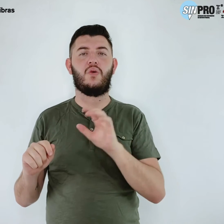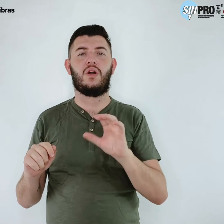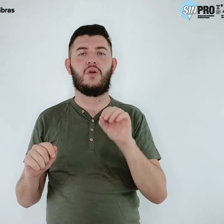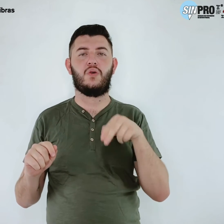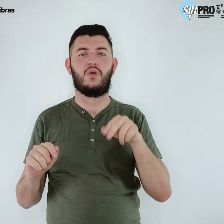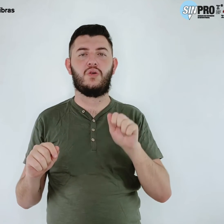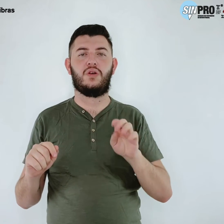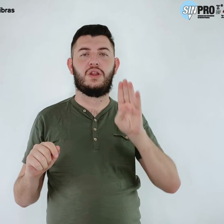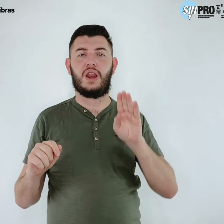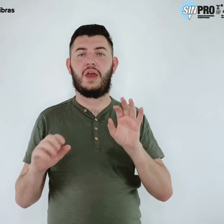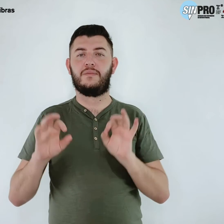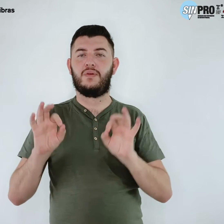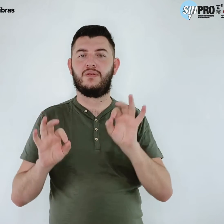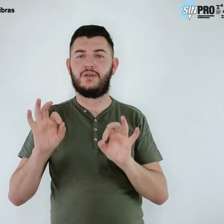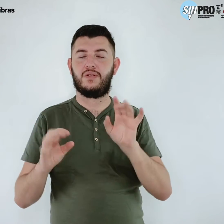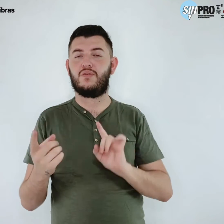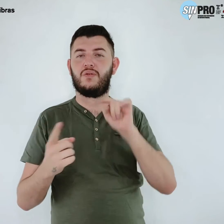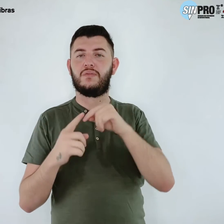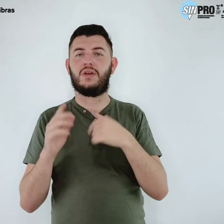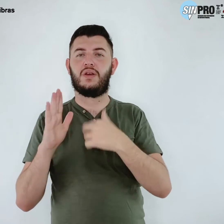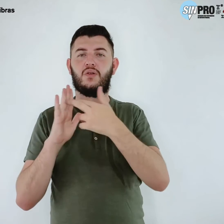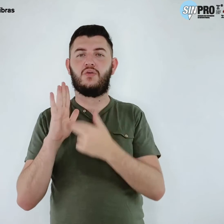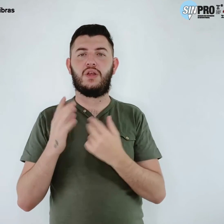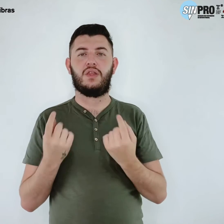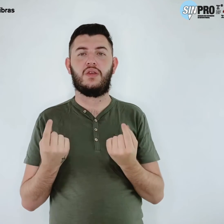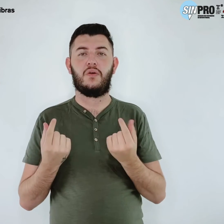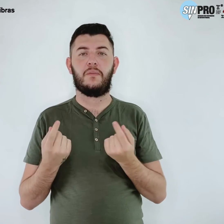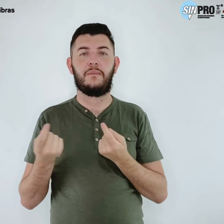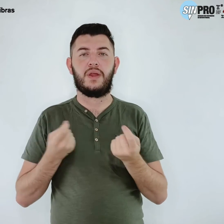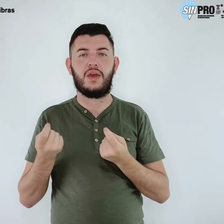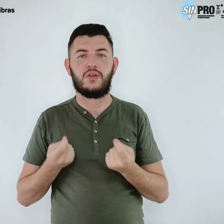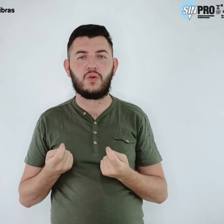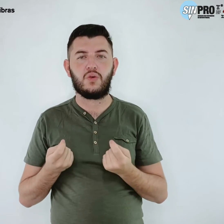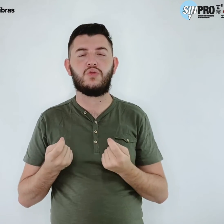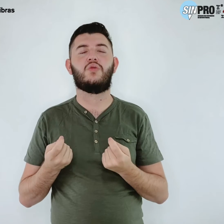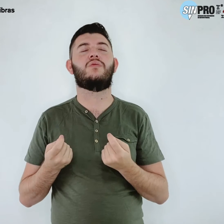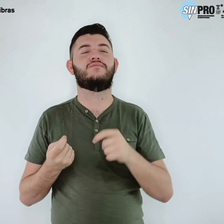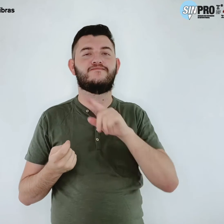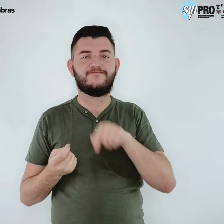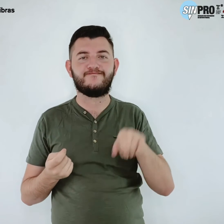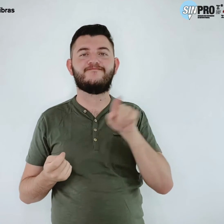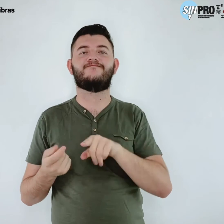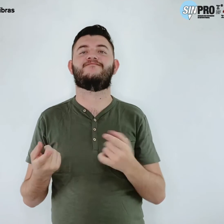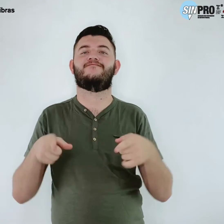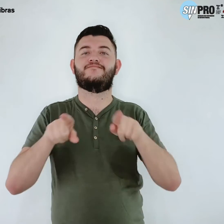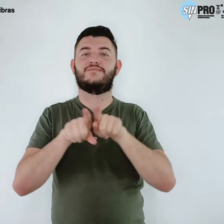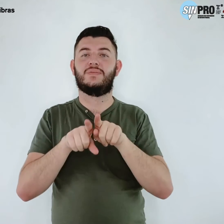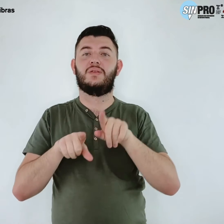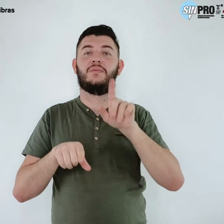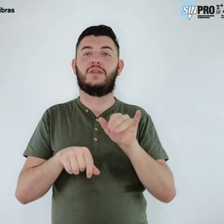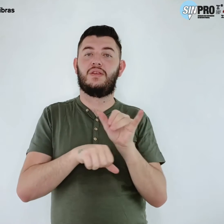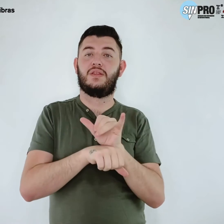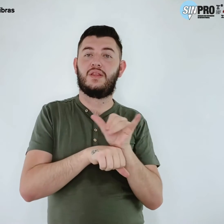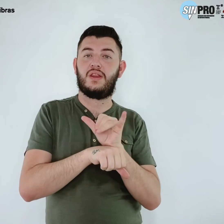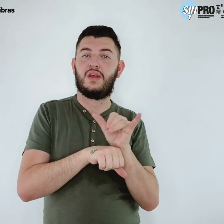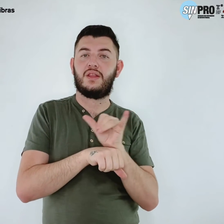para acabar com o mecanismo do Estado de regulação de preços. Esse instrumento público era